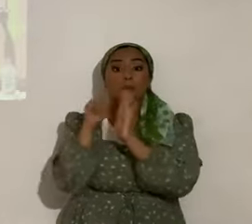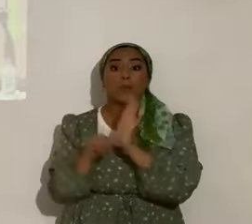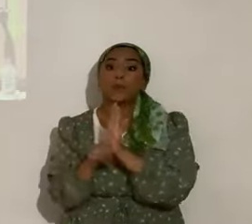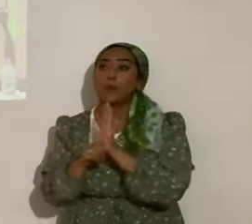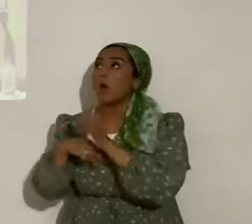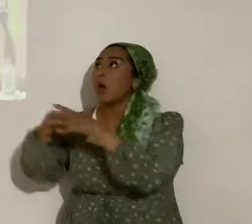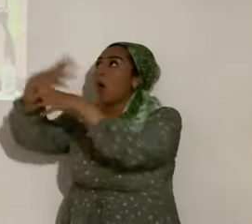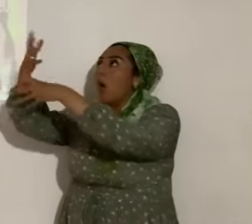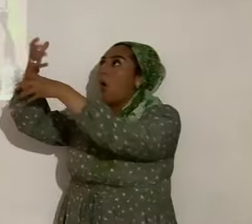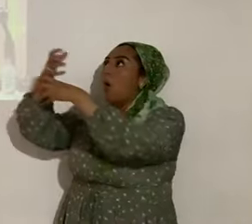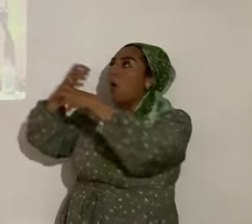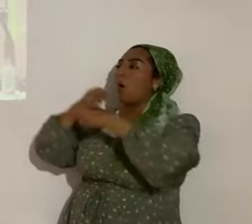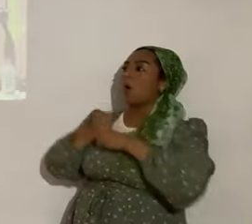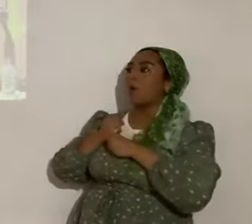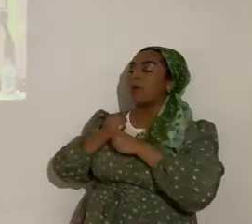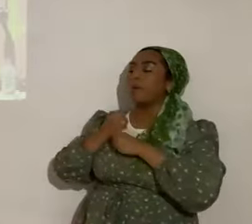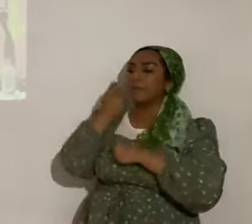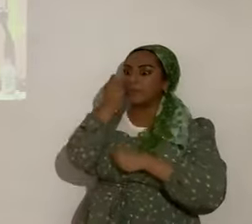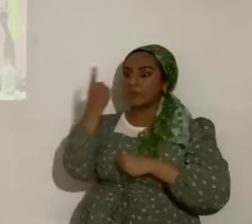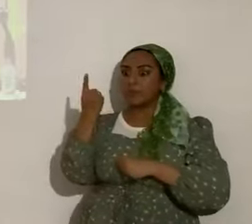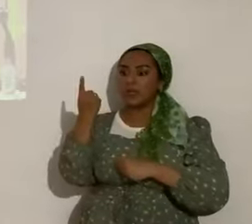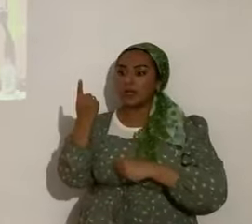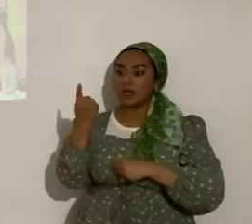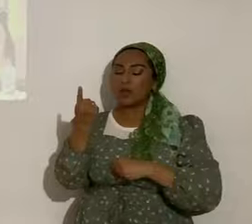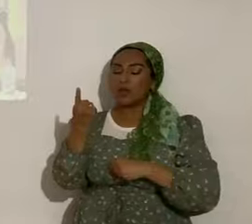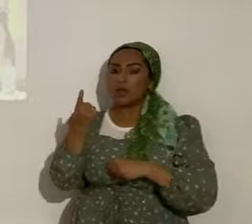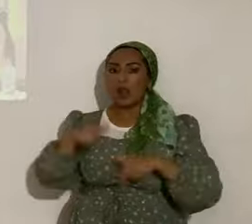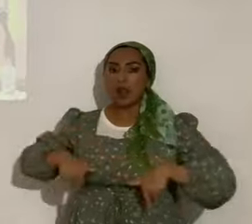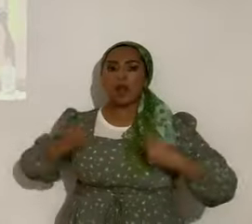vida realizada en Yahshua.